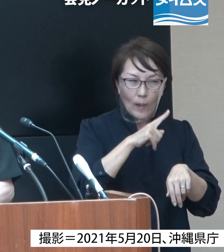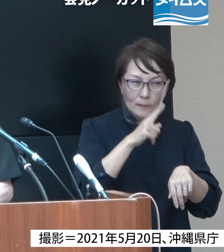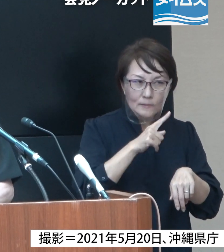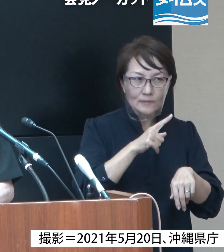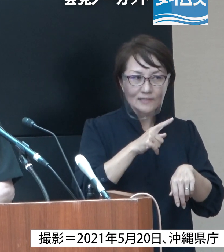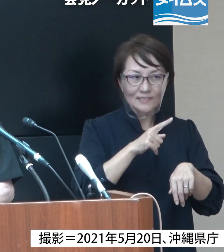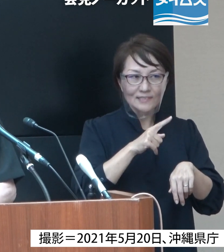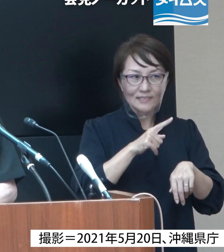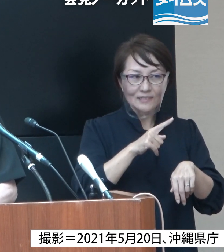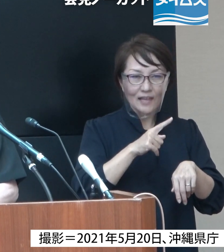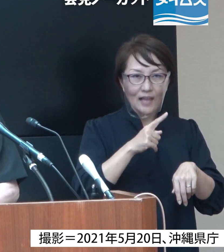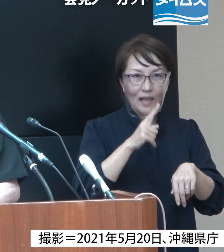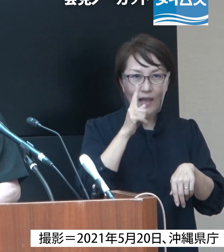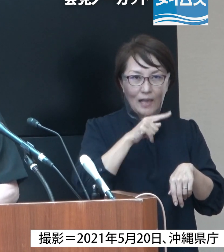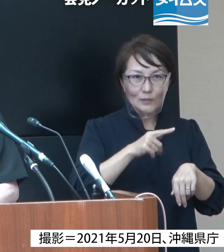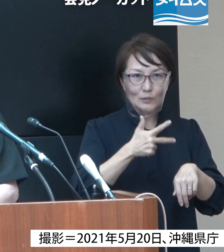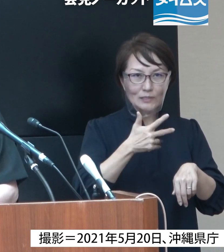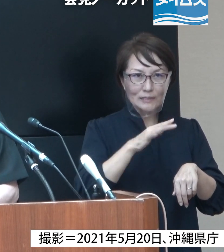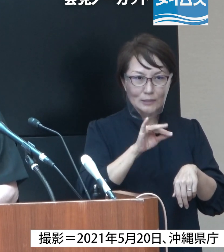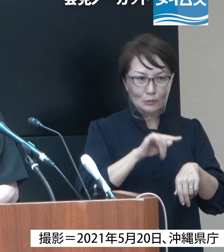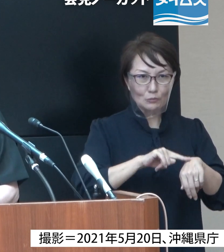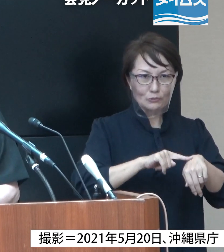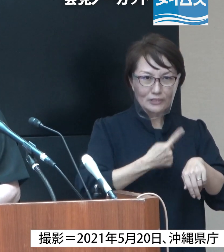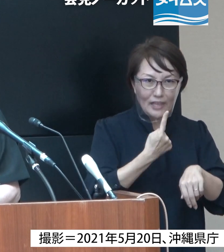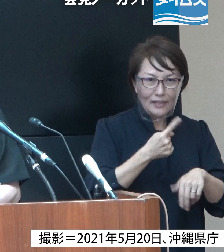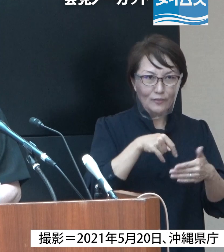どういうことが言えるか。